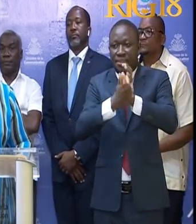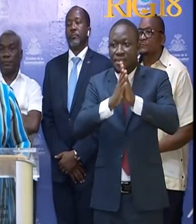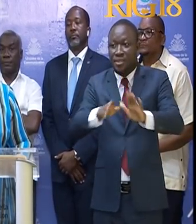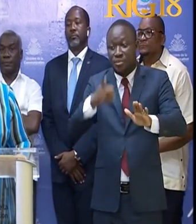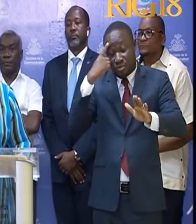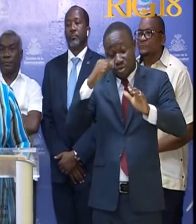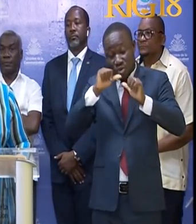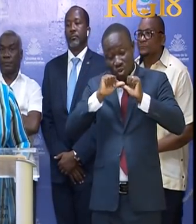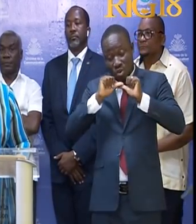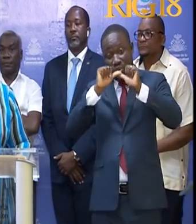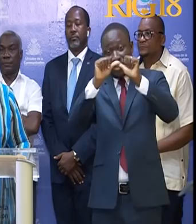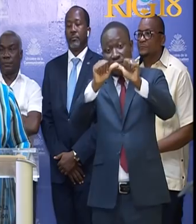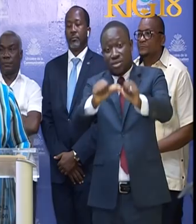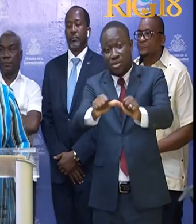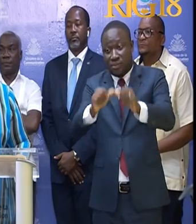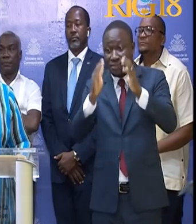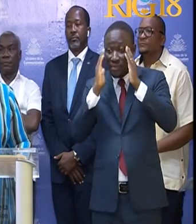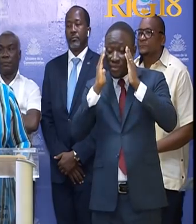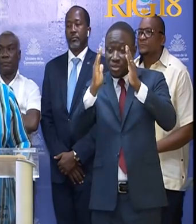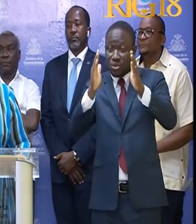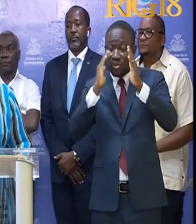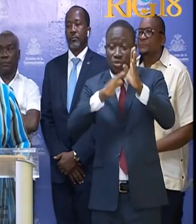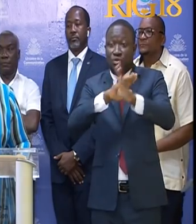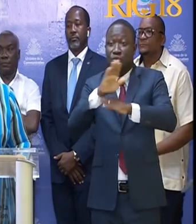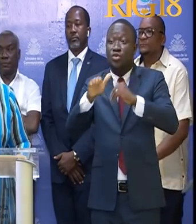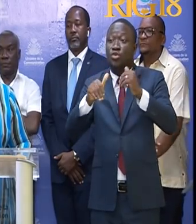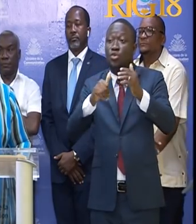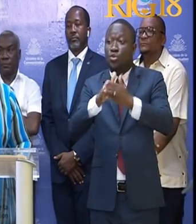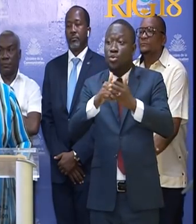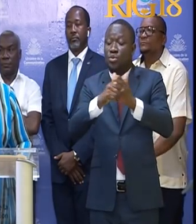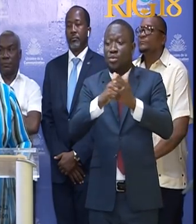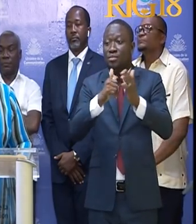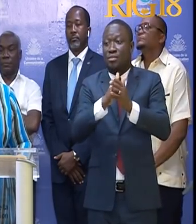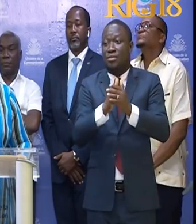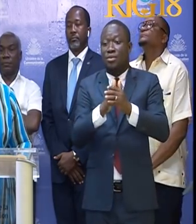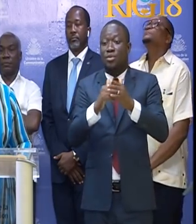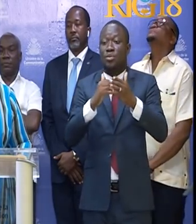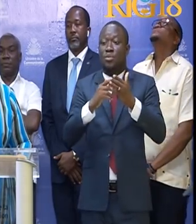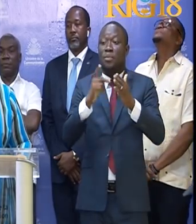pour continuer suivre toute consigne